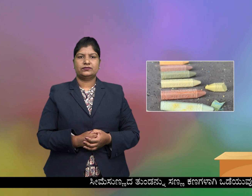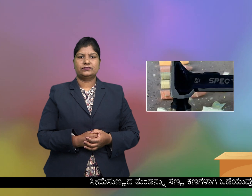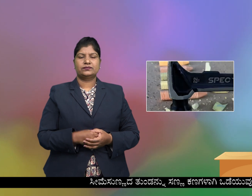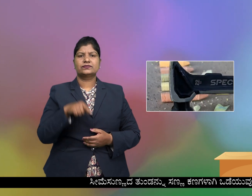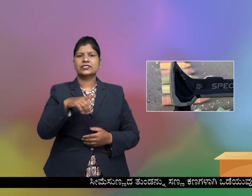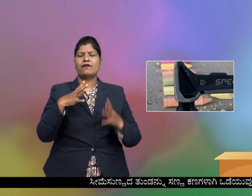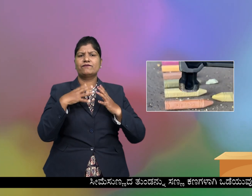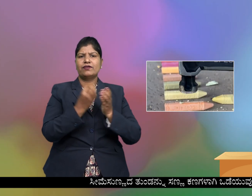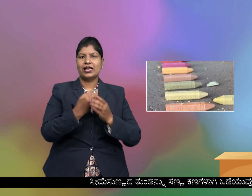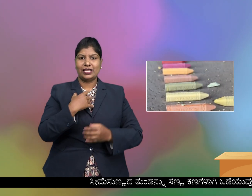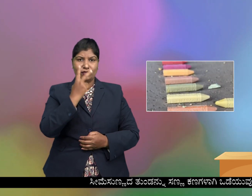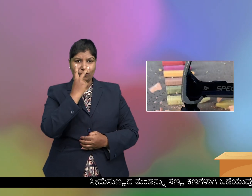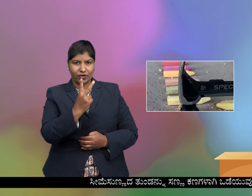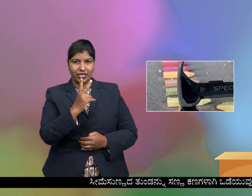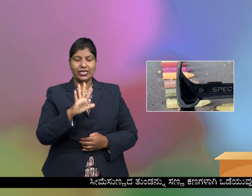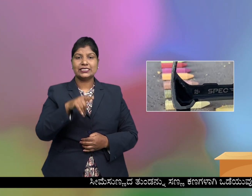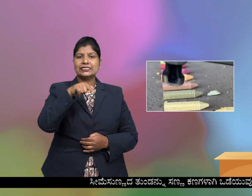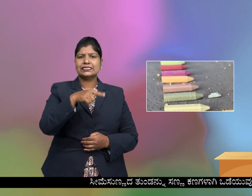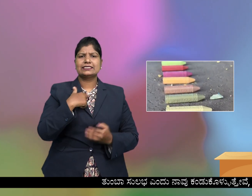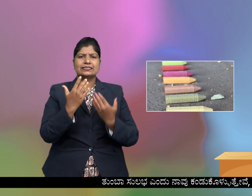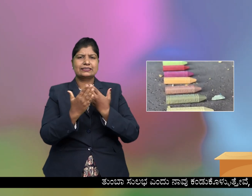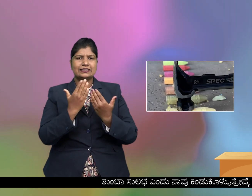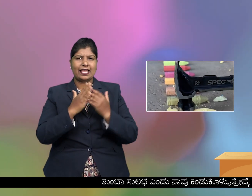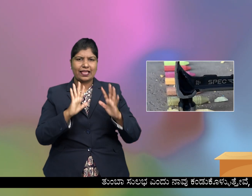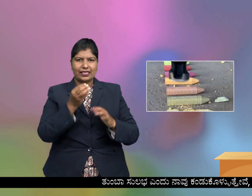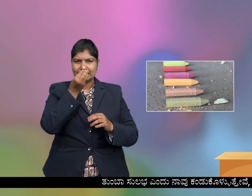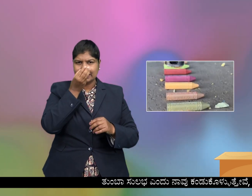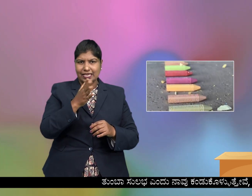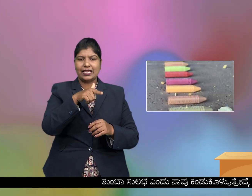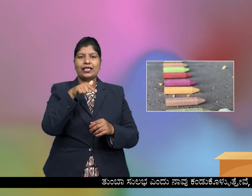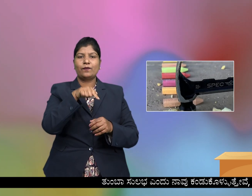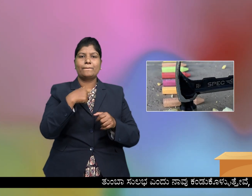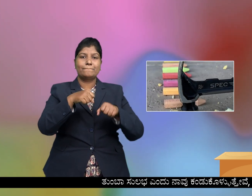ಸೀಮೆ ಸುಣ್ಣದ ತುಂಡನ್ನ ಸಣ್ಣ ಕಣಗಳಾಗಿ ಒಡೆಯುವುದು ತುಂಬಾ ಸುಲಭ ಎಂದು ನಾವು ಕಂಡುಕೊಳ್ಳುತ್ತೇವೆ.